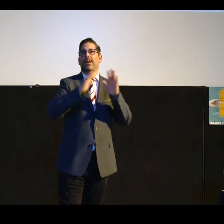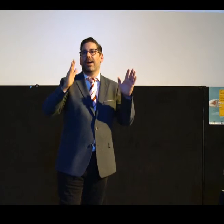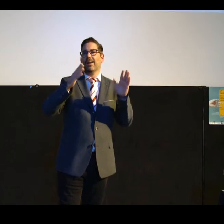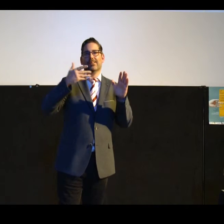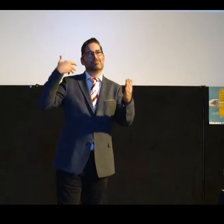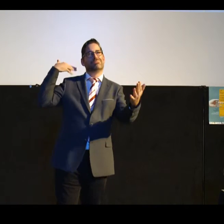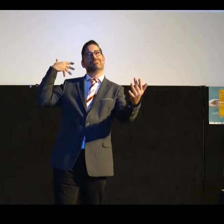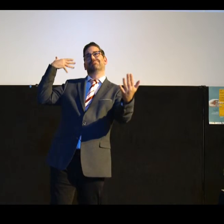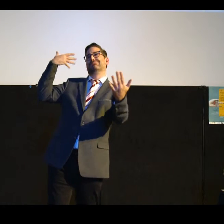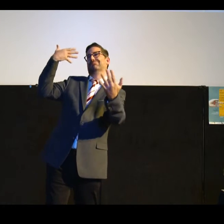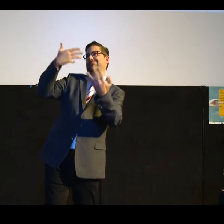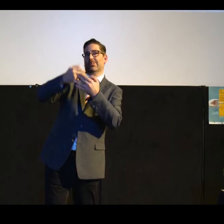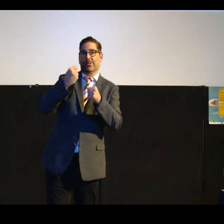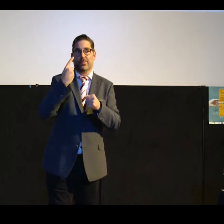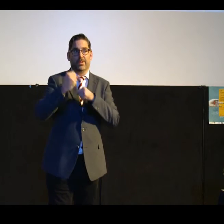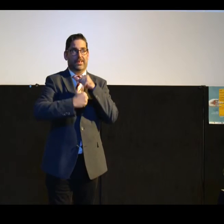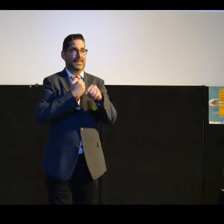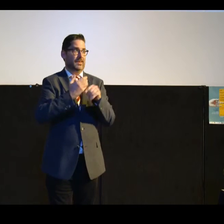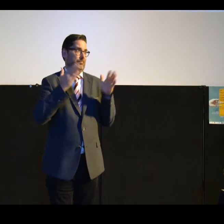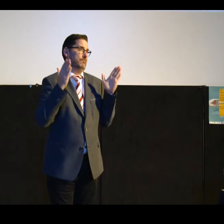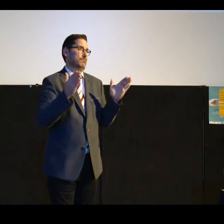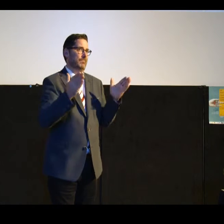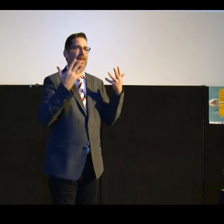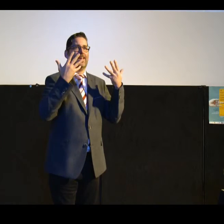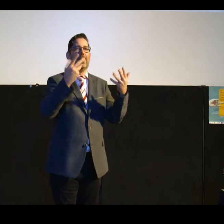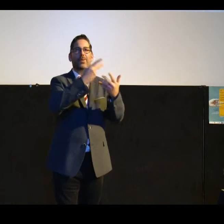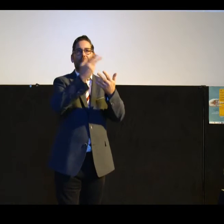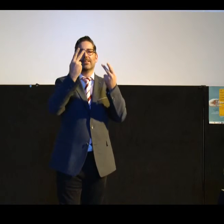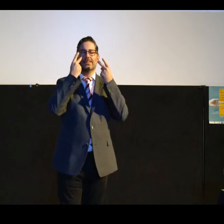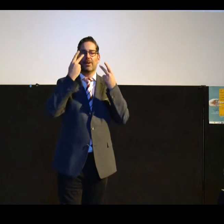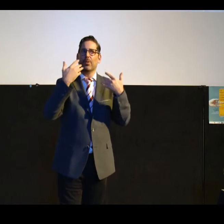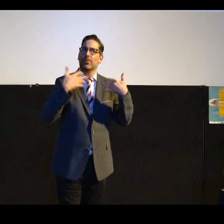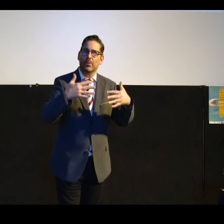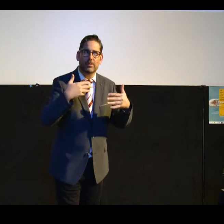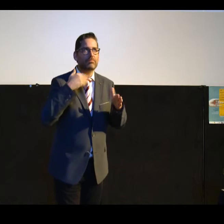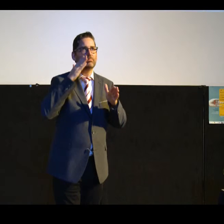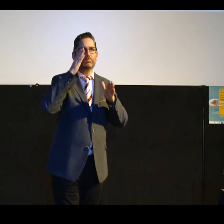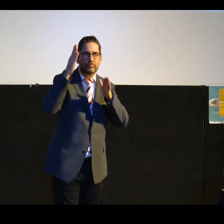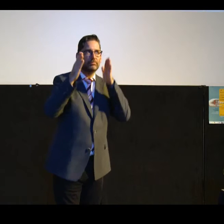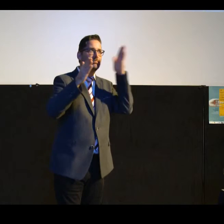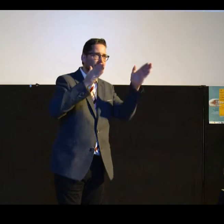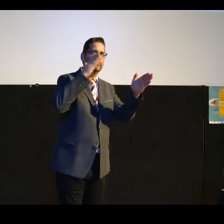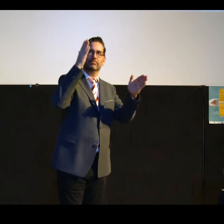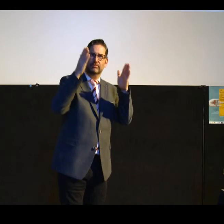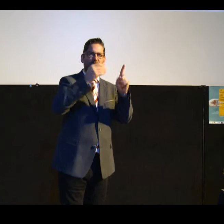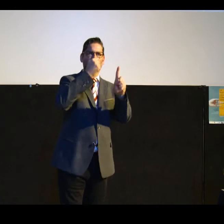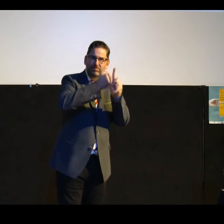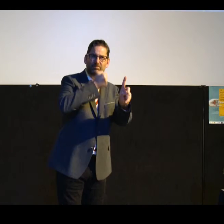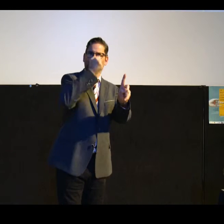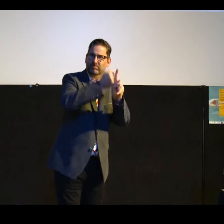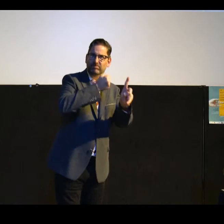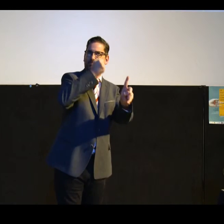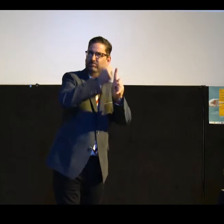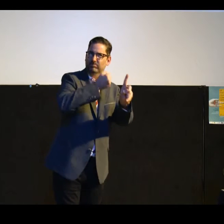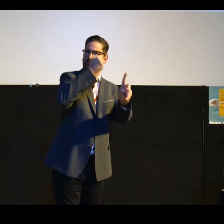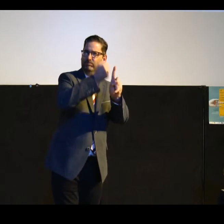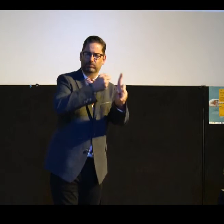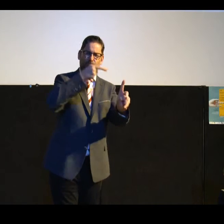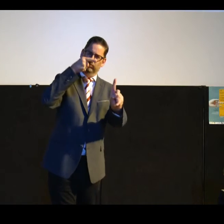Listo, ha sido más o menos un resumen de lo que llevamos haciendo este año. Más o menos un resumen de este 2016, de todos